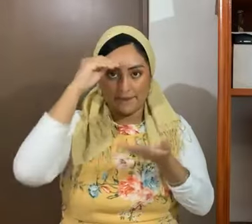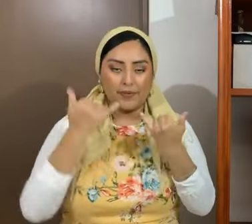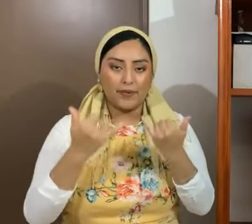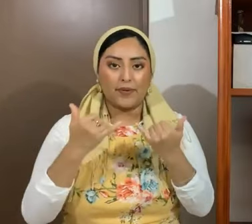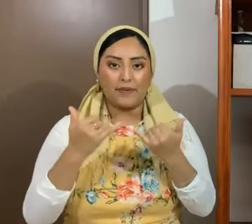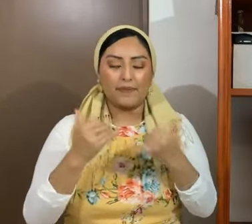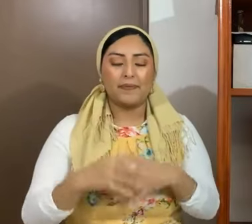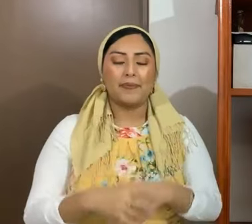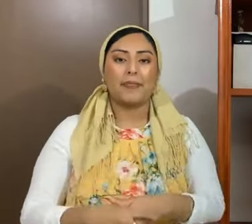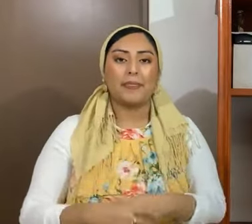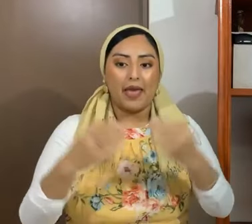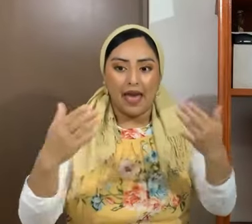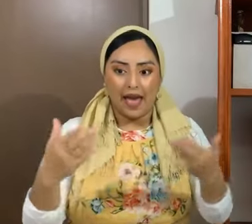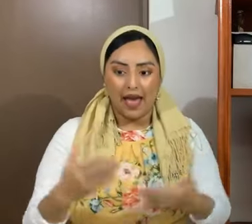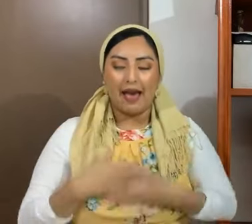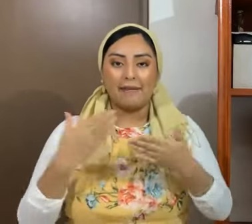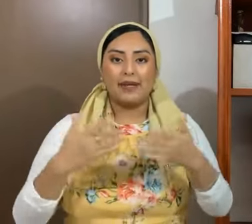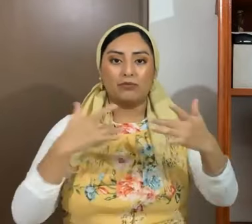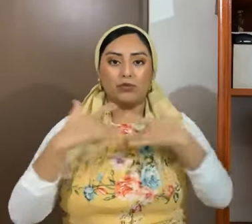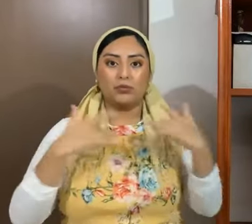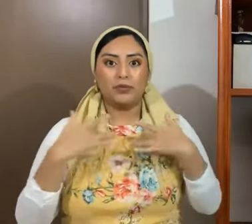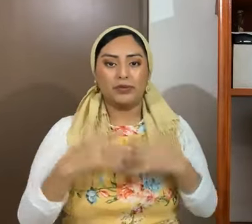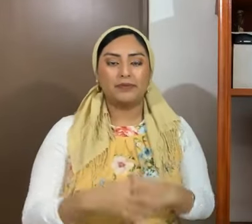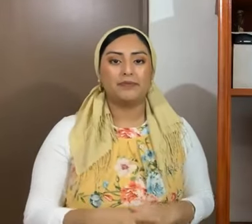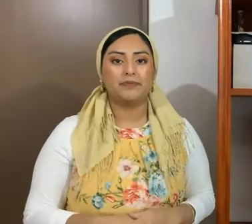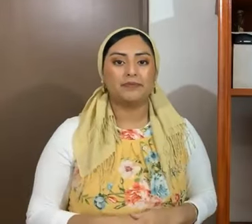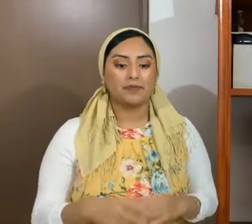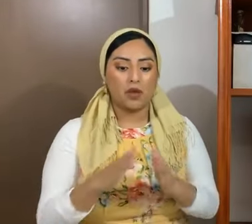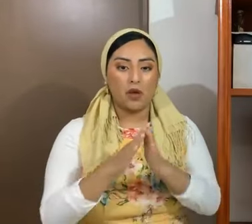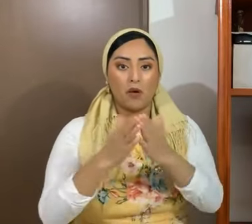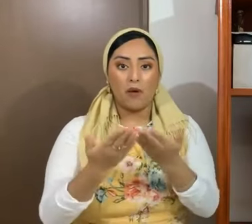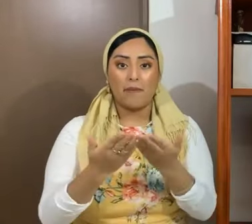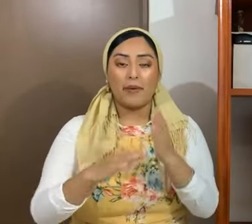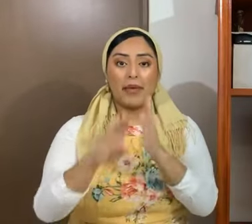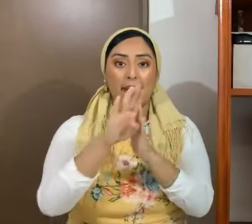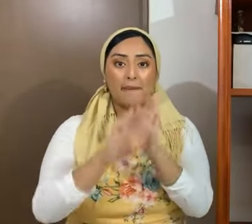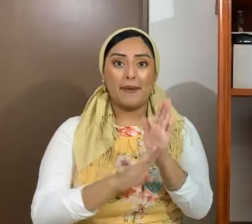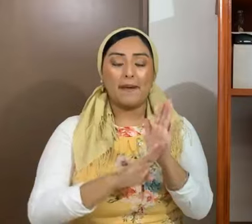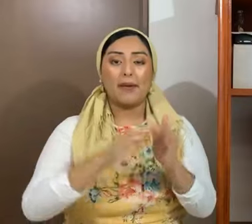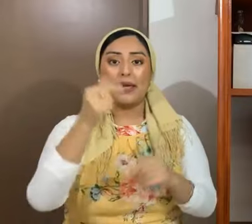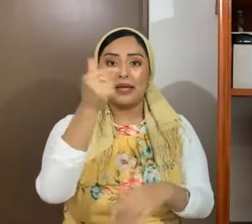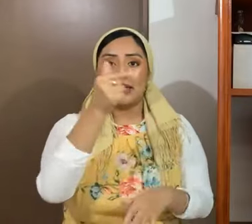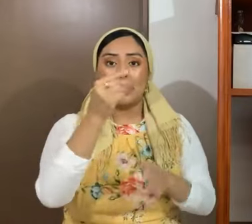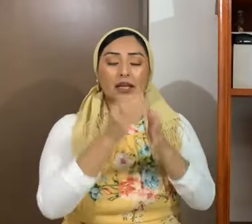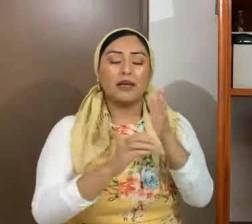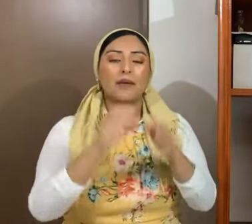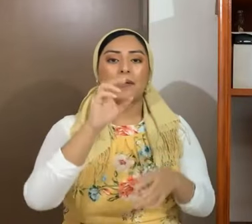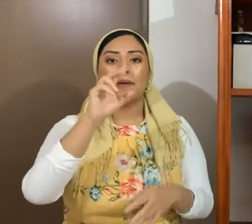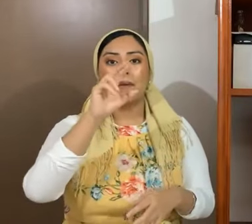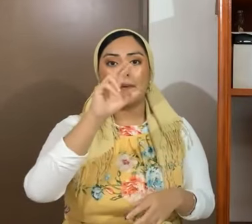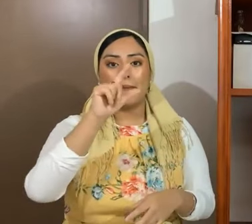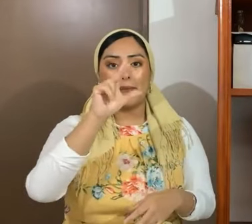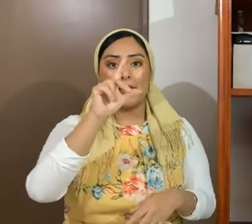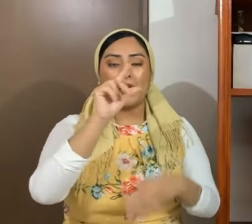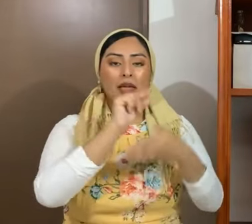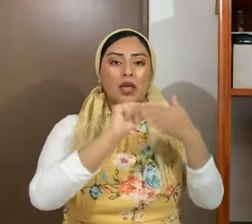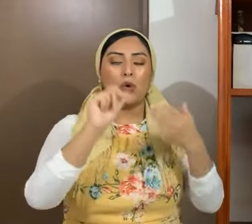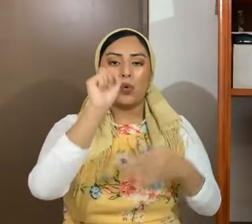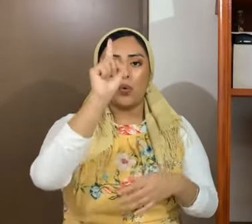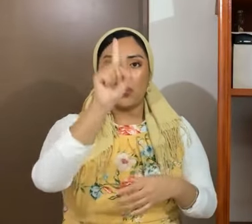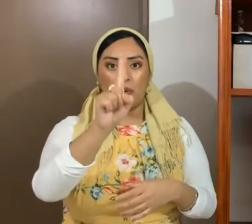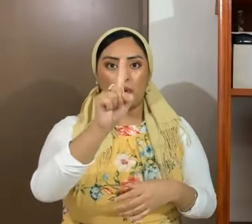mucho gozo, con mucho ánimo, con mucho gozo. Pueden abrir su Biblia en Génesis 23.1.